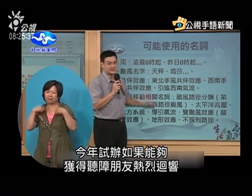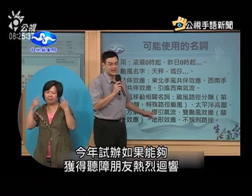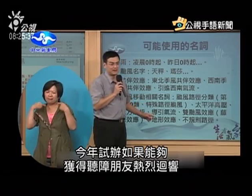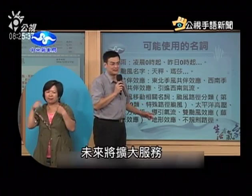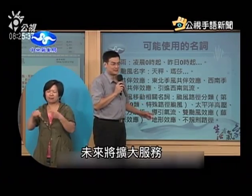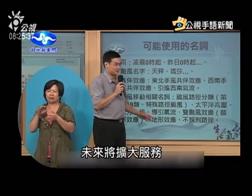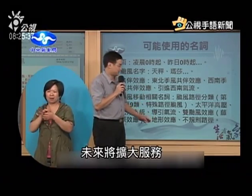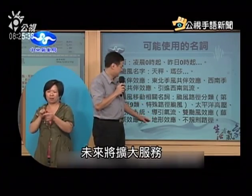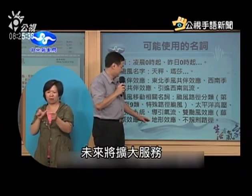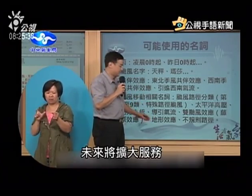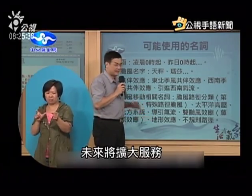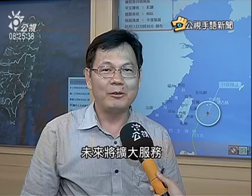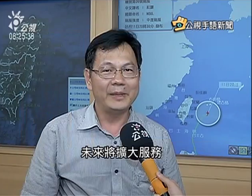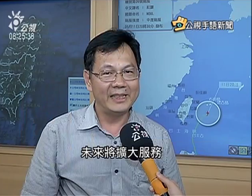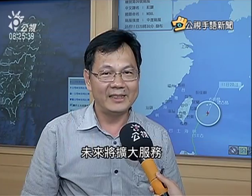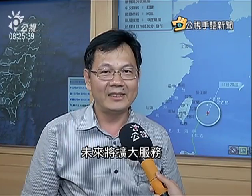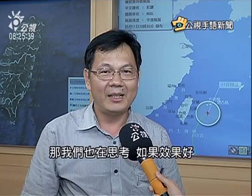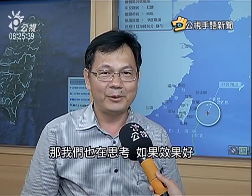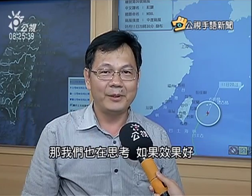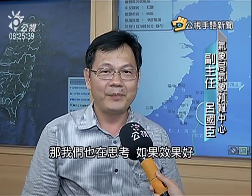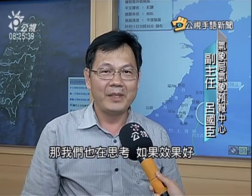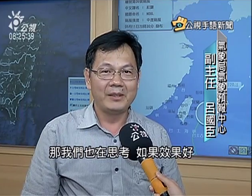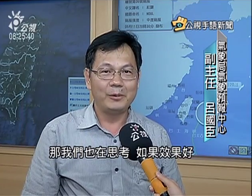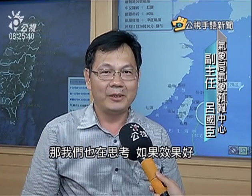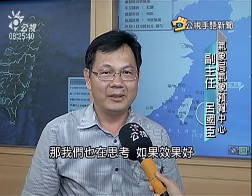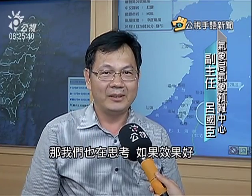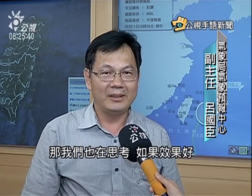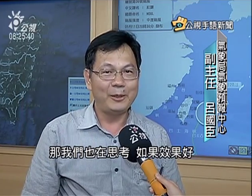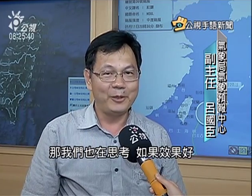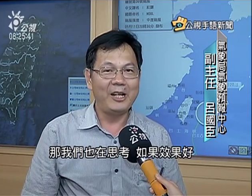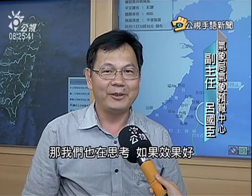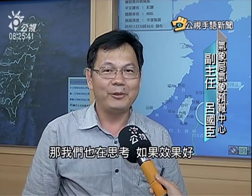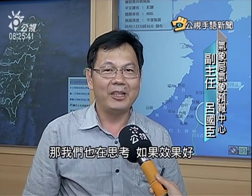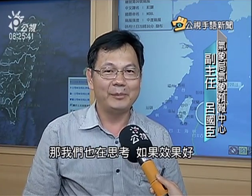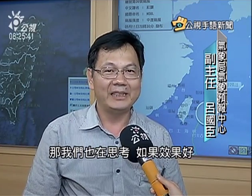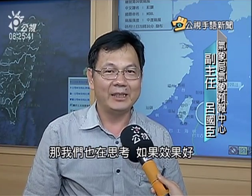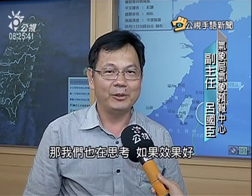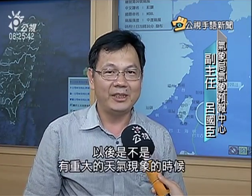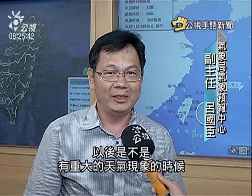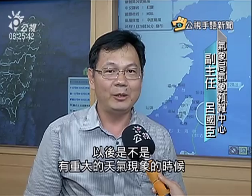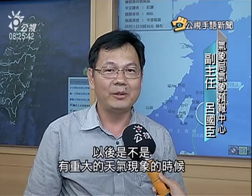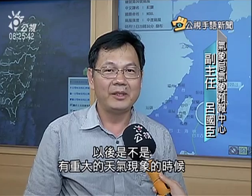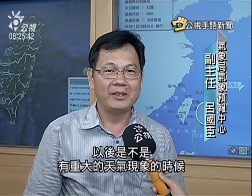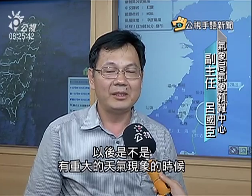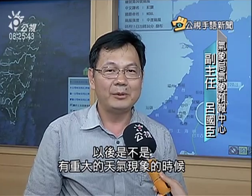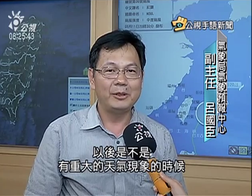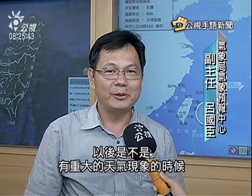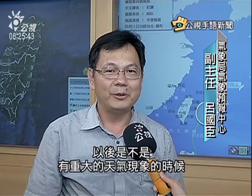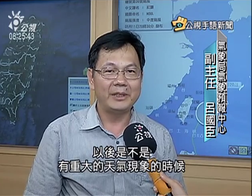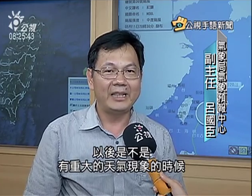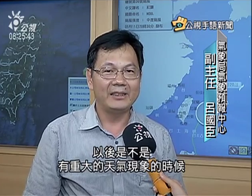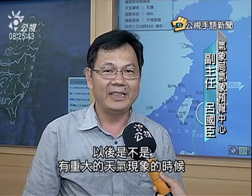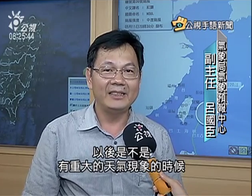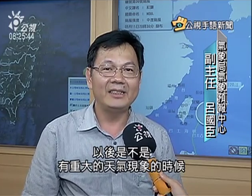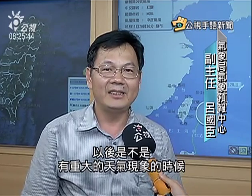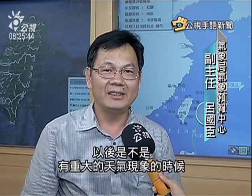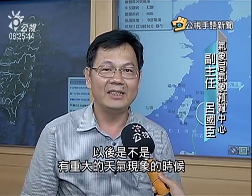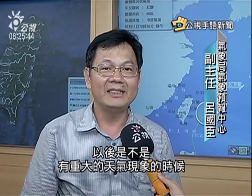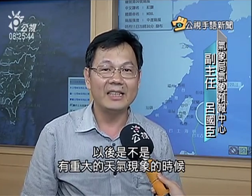来将扩大服务。 那我们也在思考说，如果效果好的话，我们在想说以后是不是有重大的天气的现象的